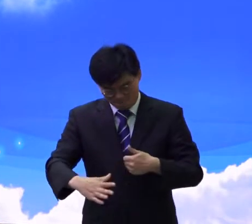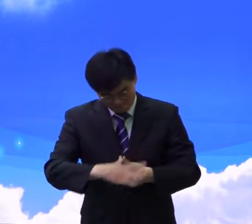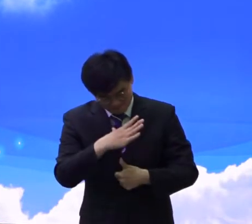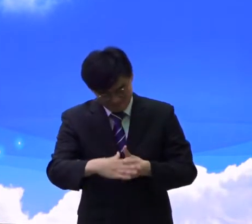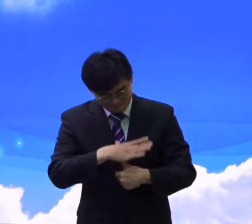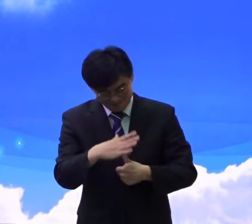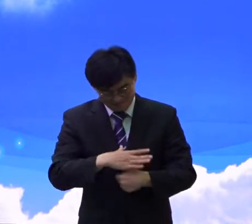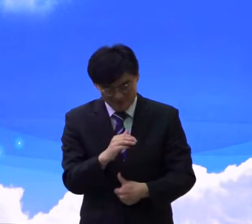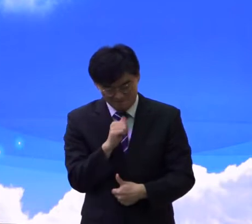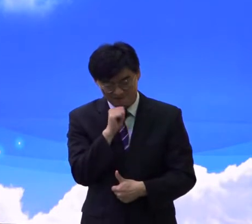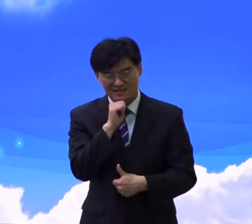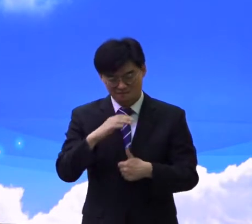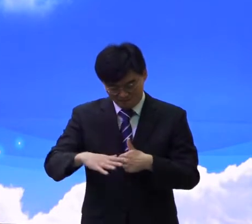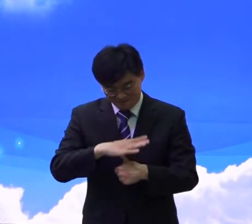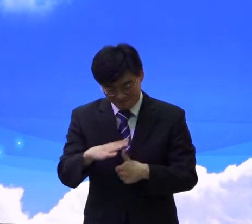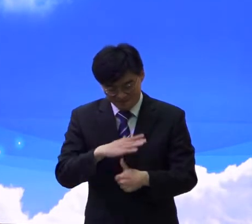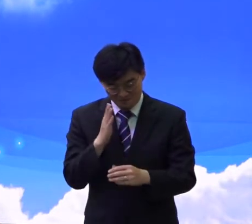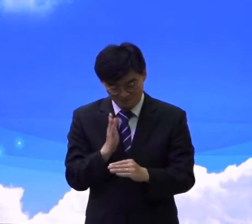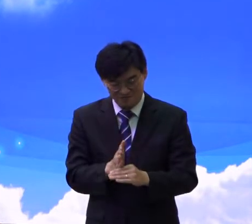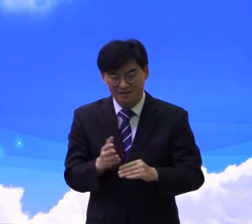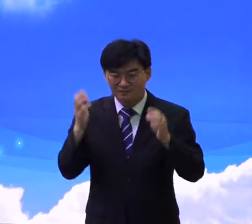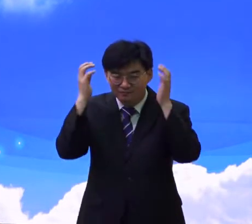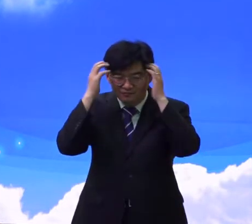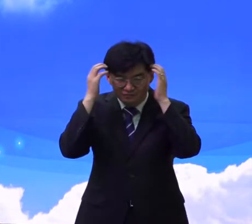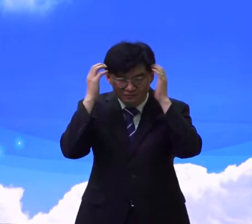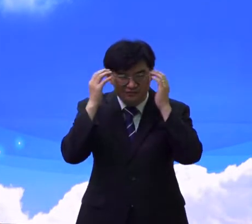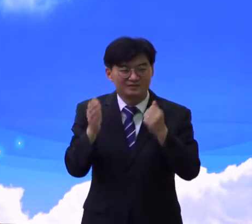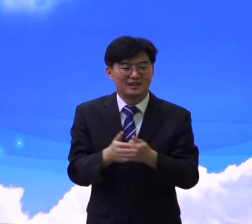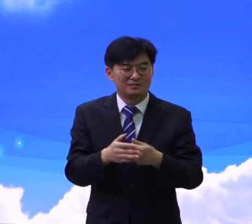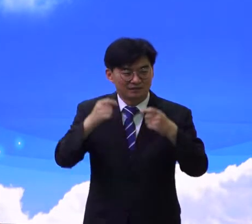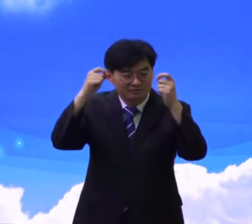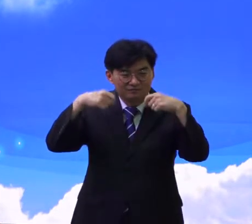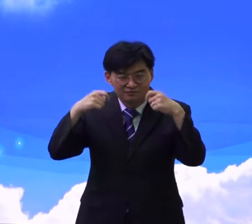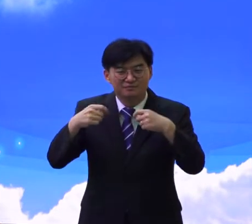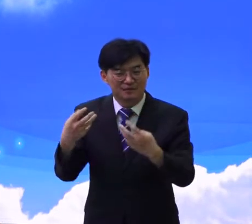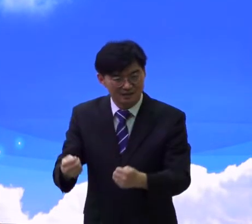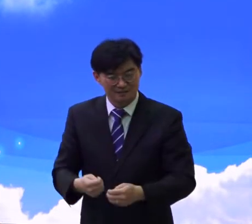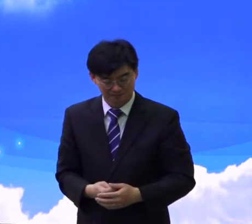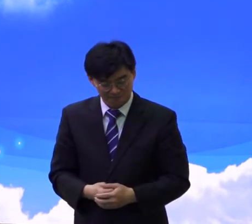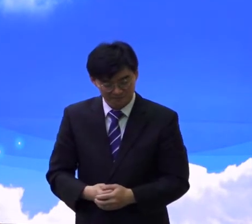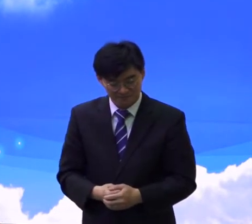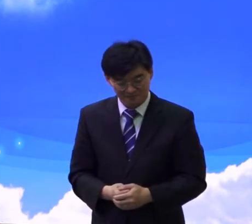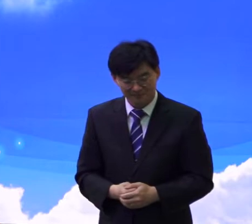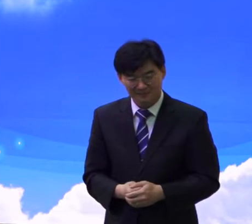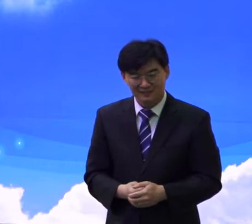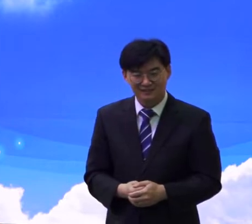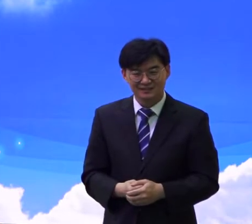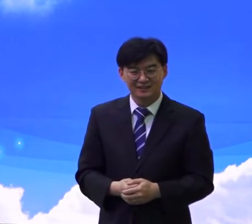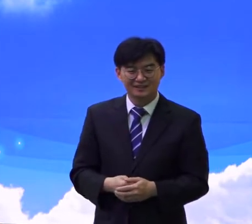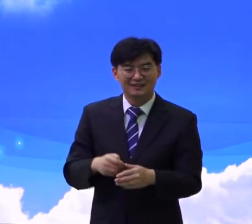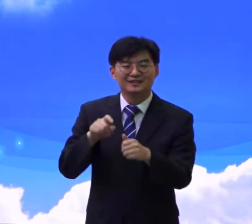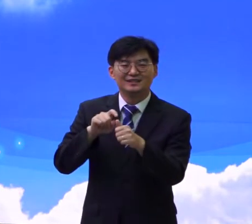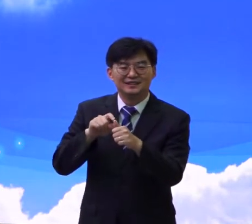심정이 어땠을까 여러분 많이 생각해 볼 수 있을 거예요. 그러나 그 심정을